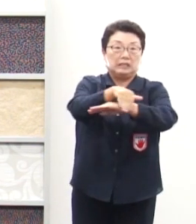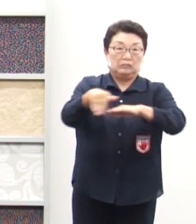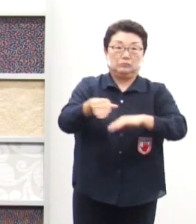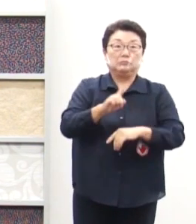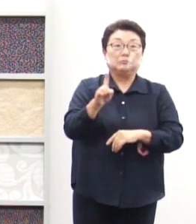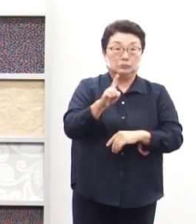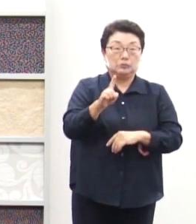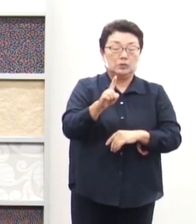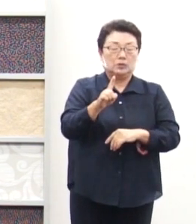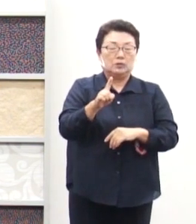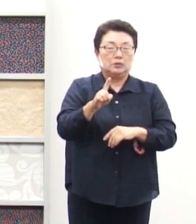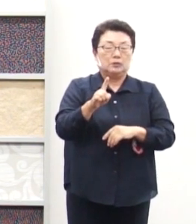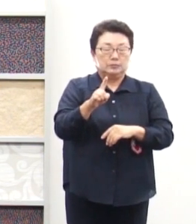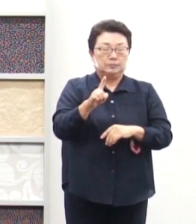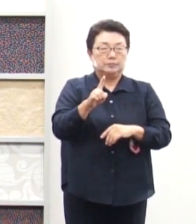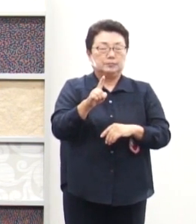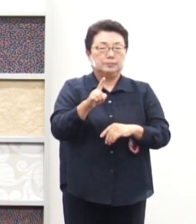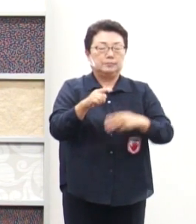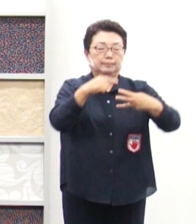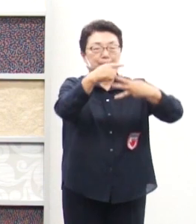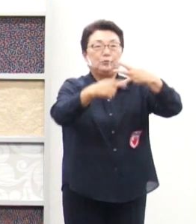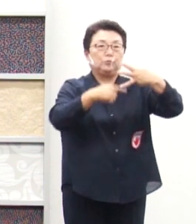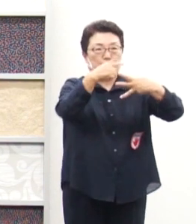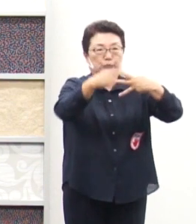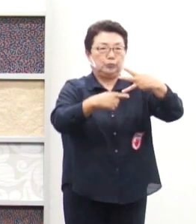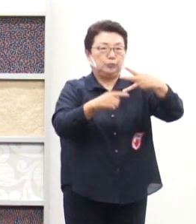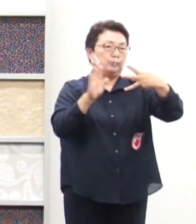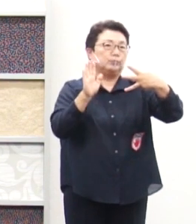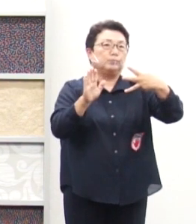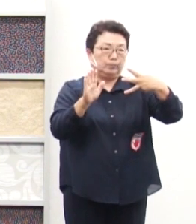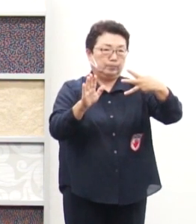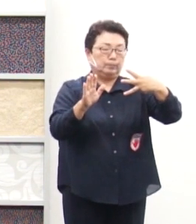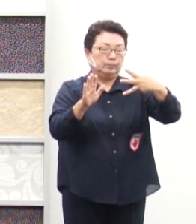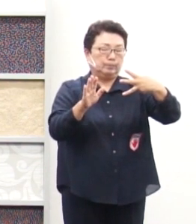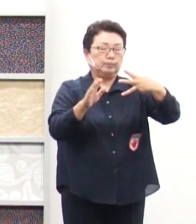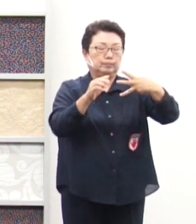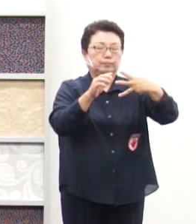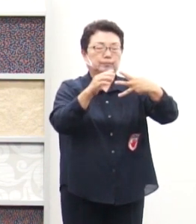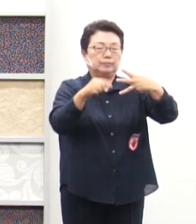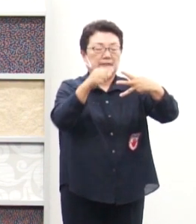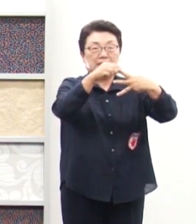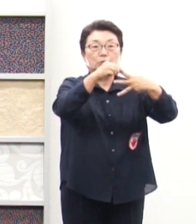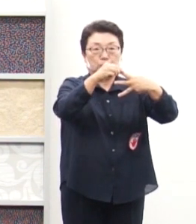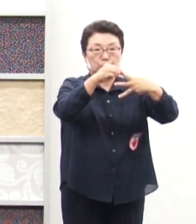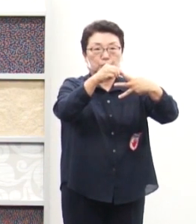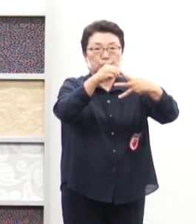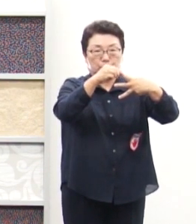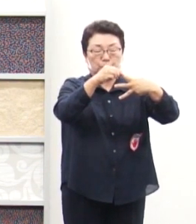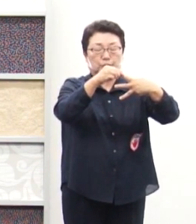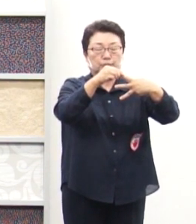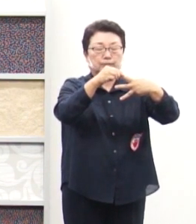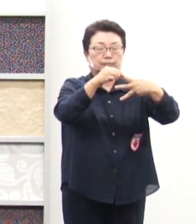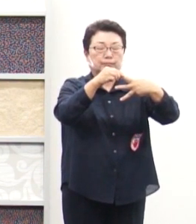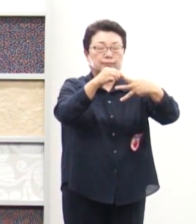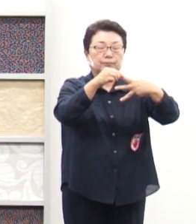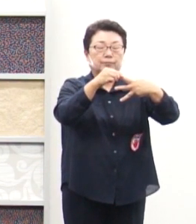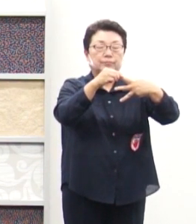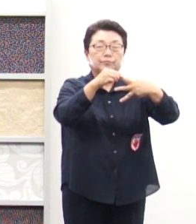が、大きく、3点ございます。1点目はですね、